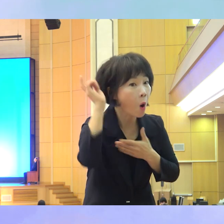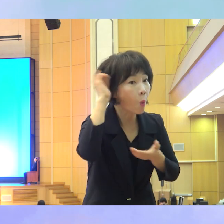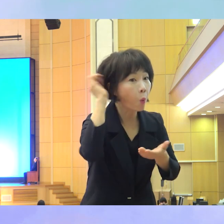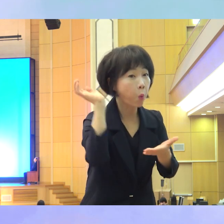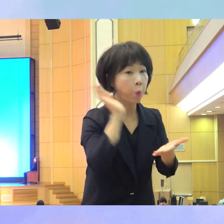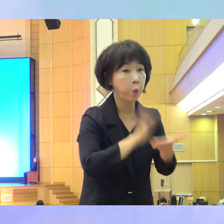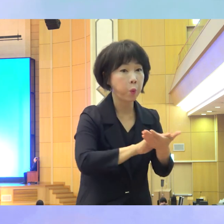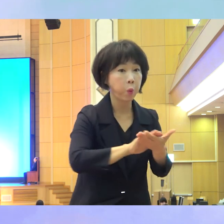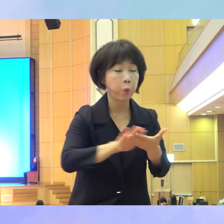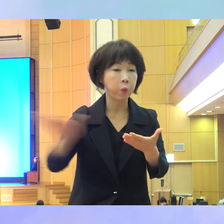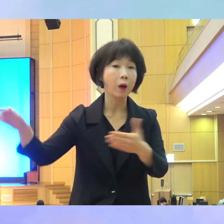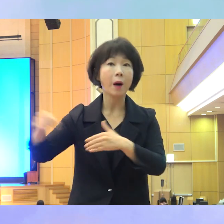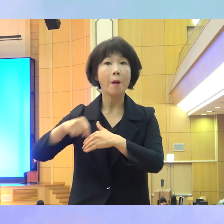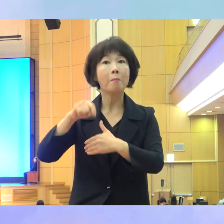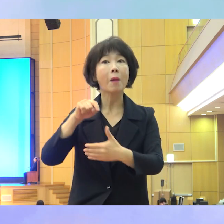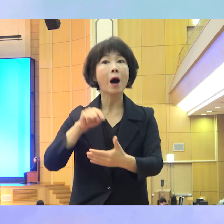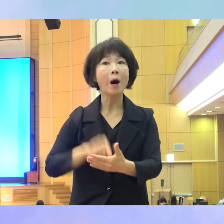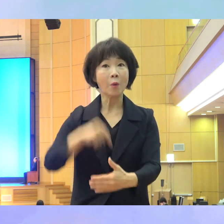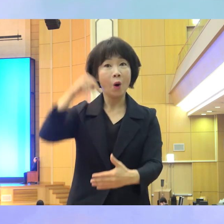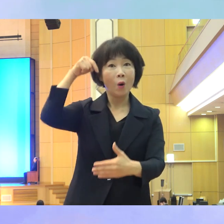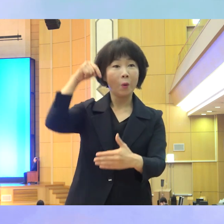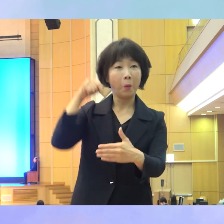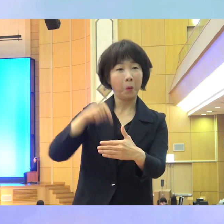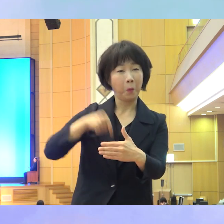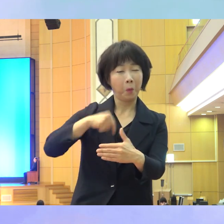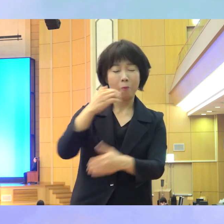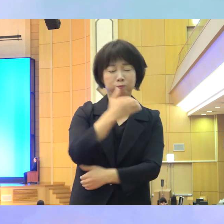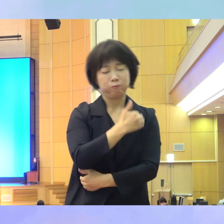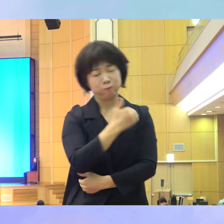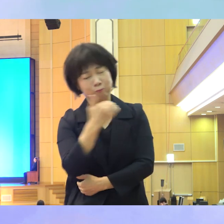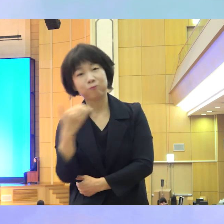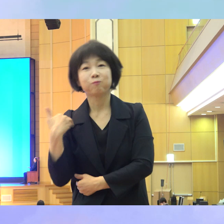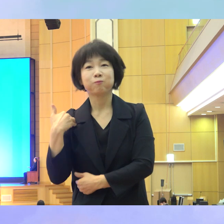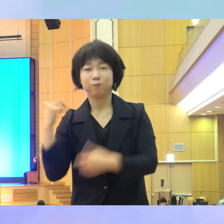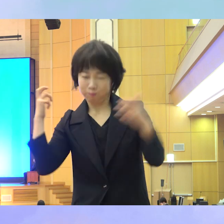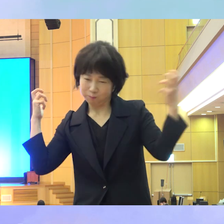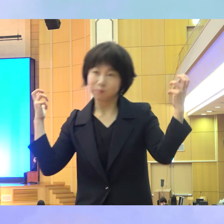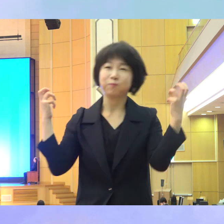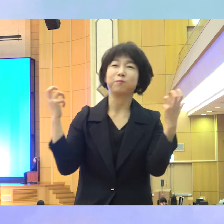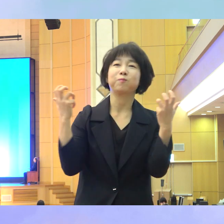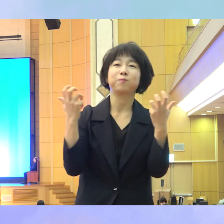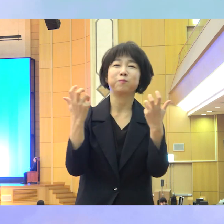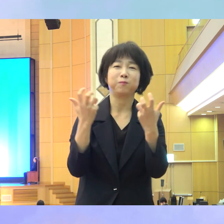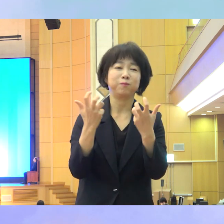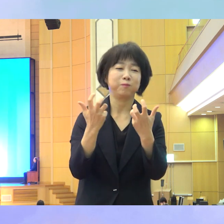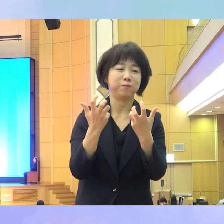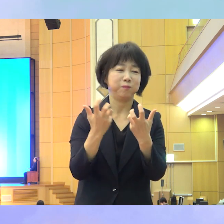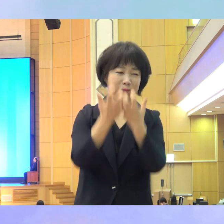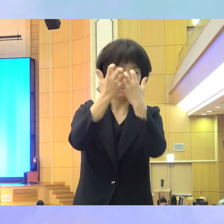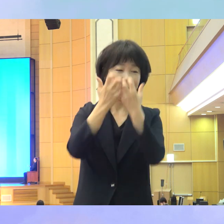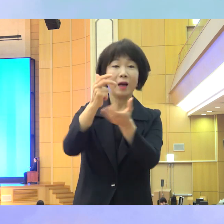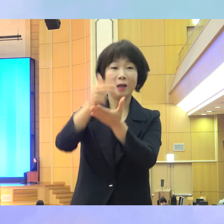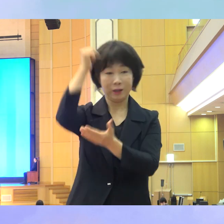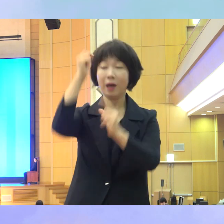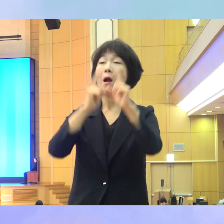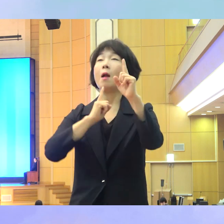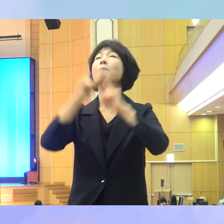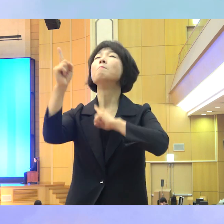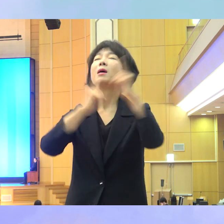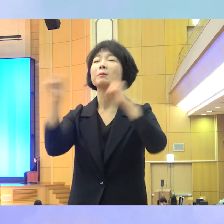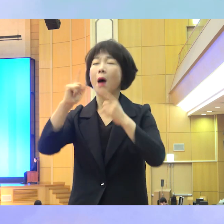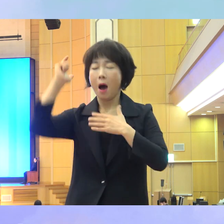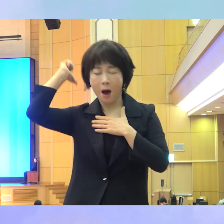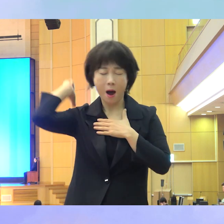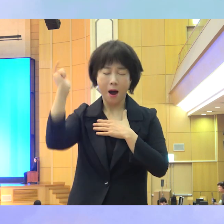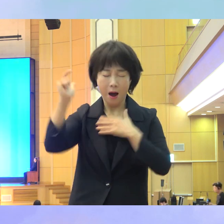참된 평화가 내 맘속에 넘치네. 주의